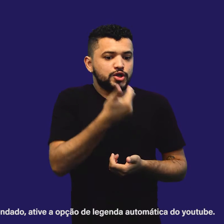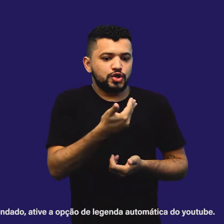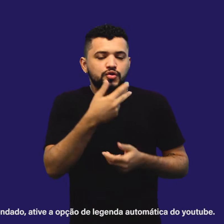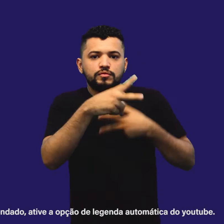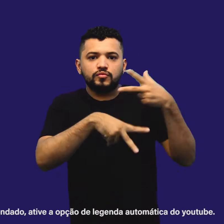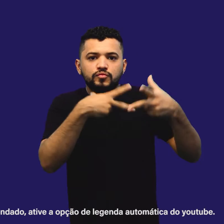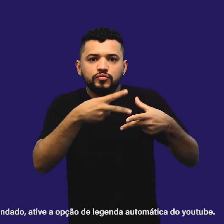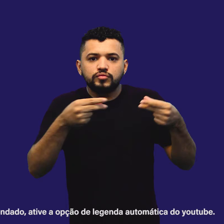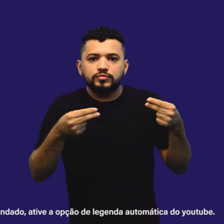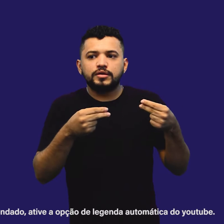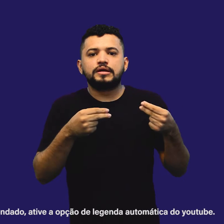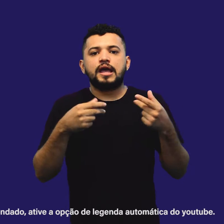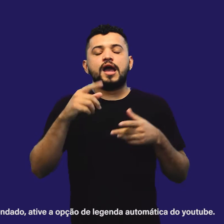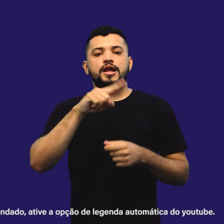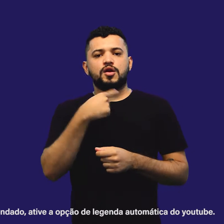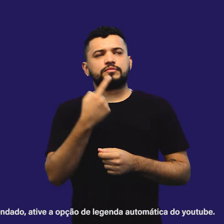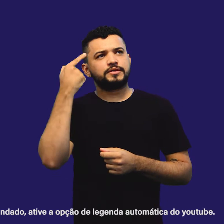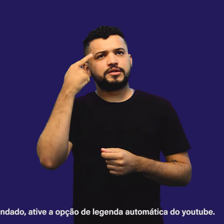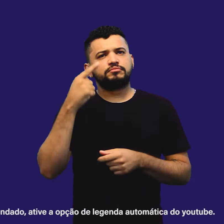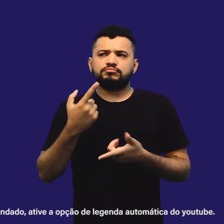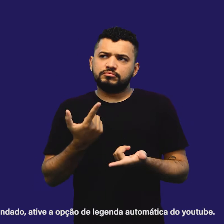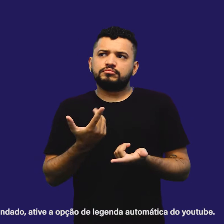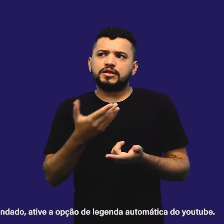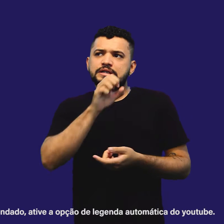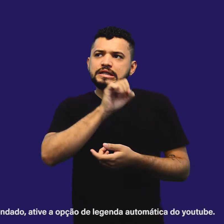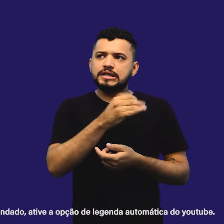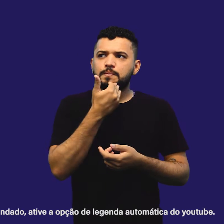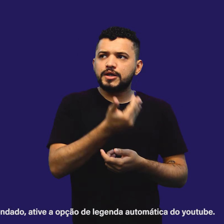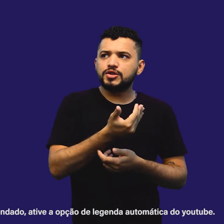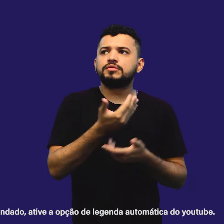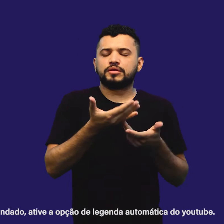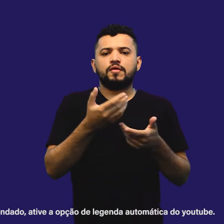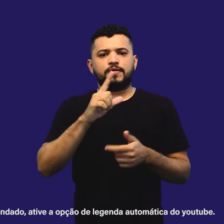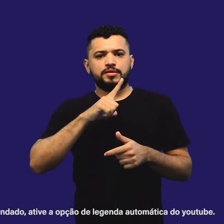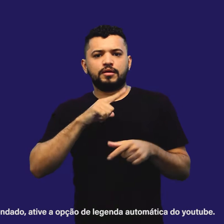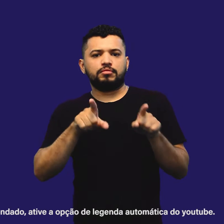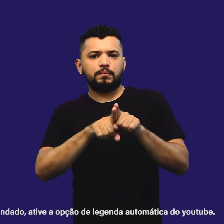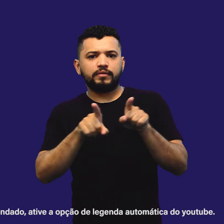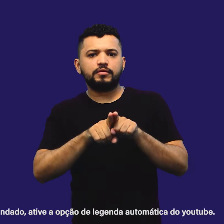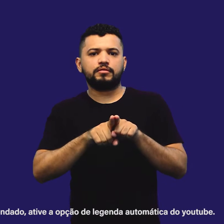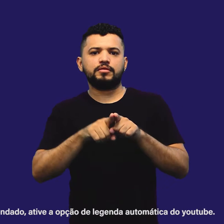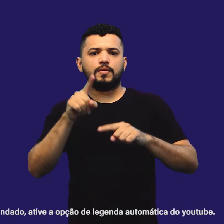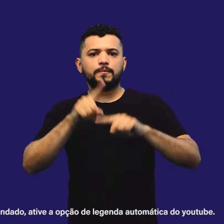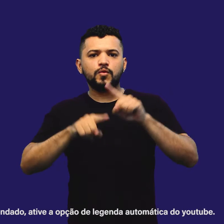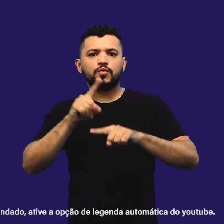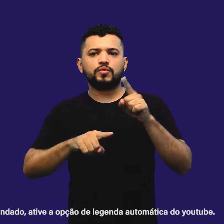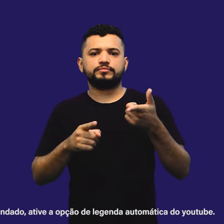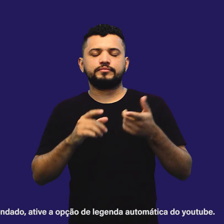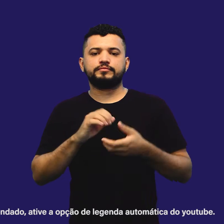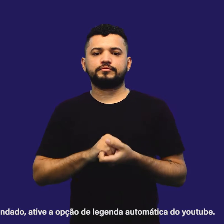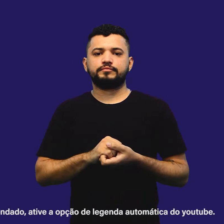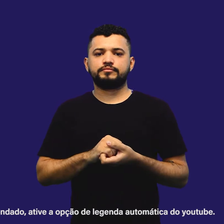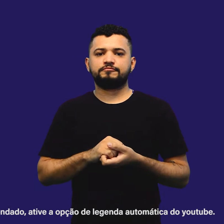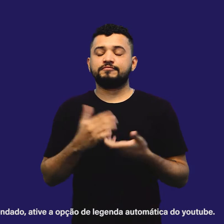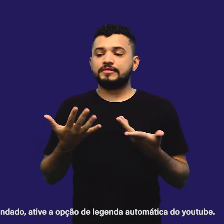presente. Então, a gente abraçou a ideia e começamos a produzir kits com os nossos produtos. Se reinventar, eu